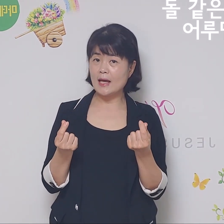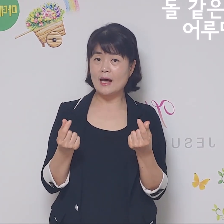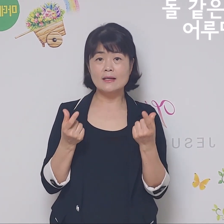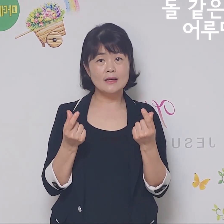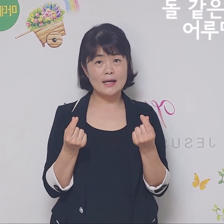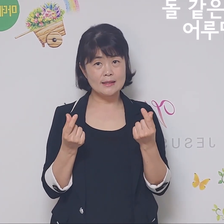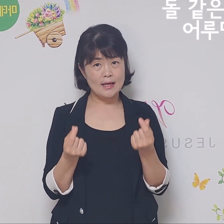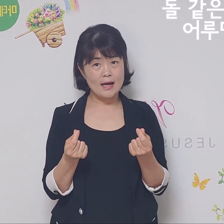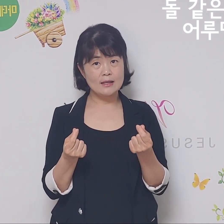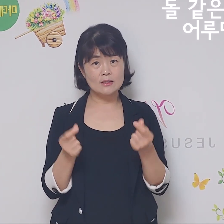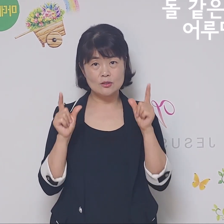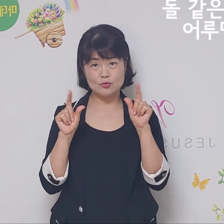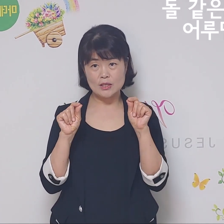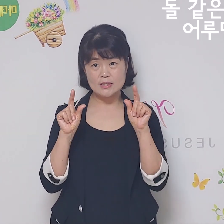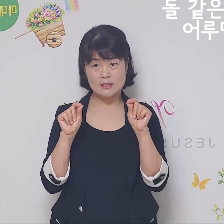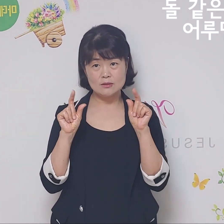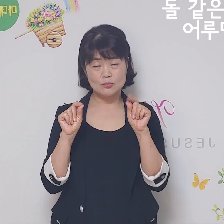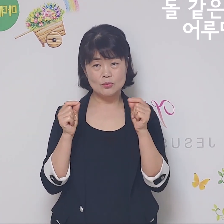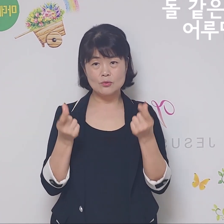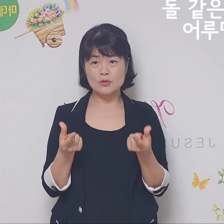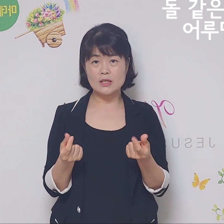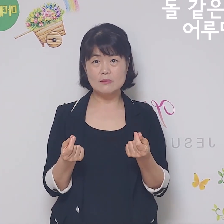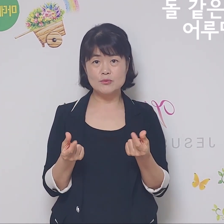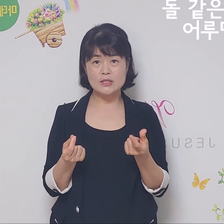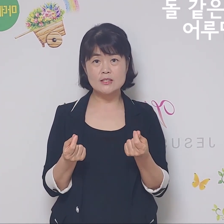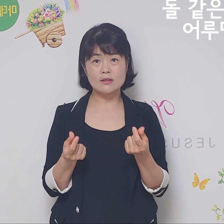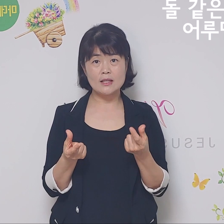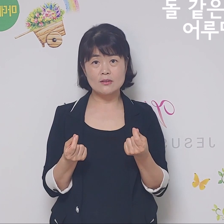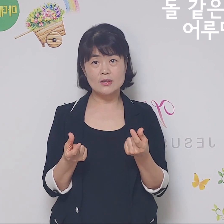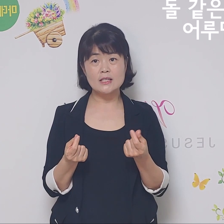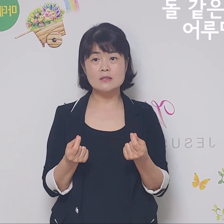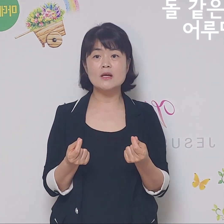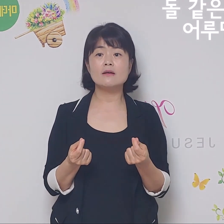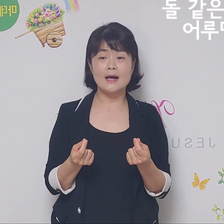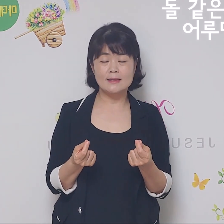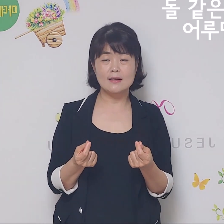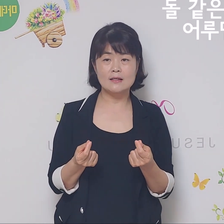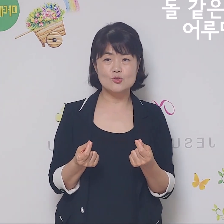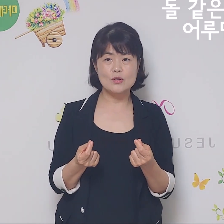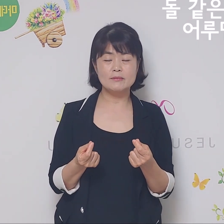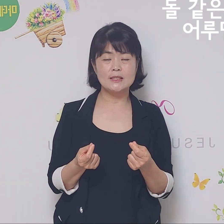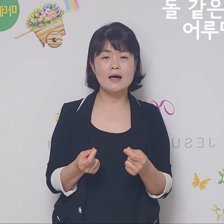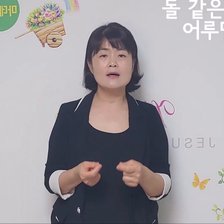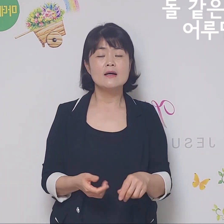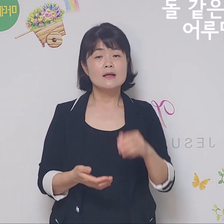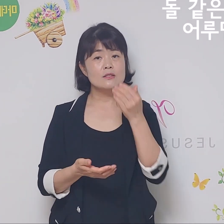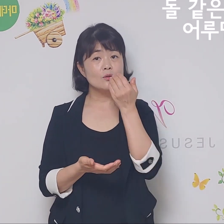같다 이렇게 두 개를 톡톡 이렇게 붙이셨다 떴다 하시면 같다라는 수화입니다. 그래서